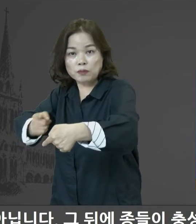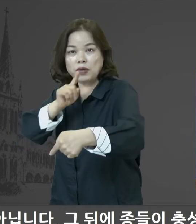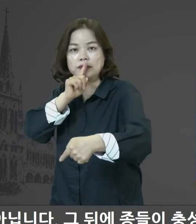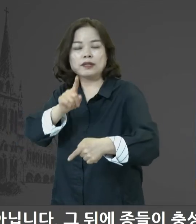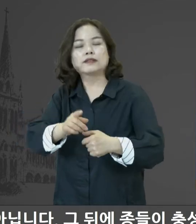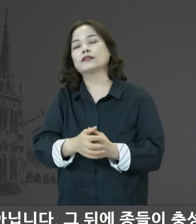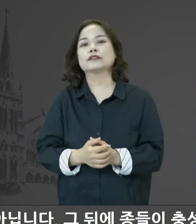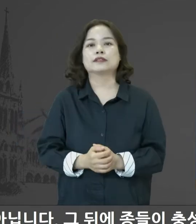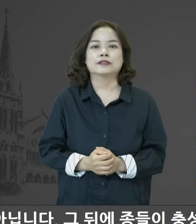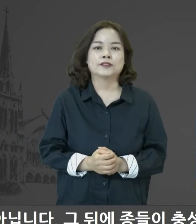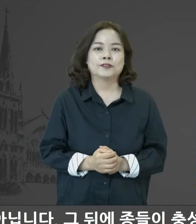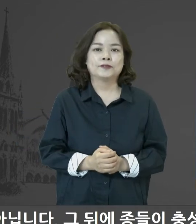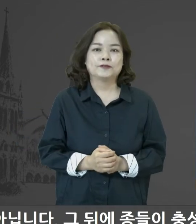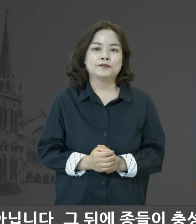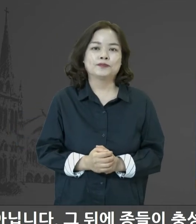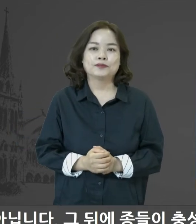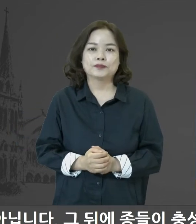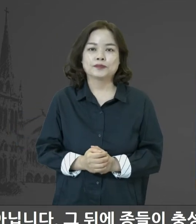것이지요.